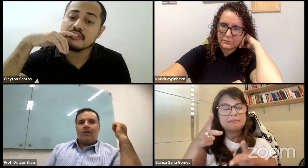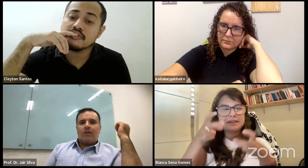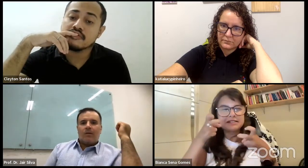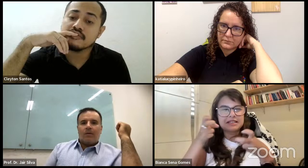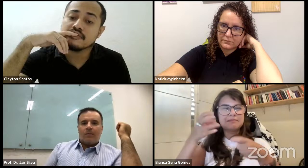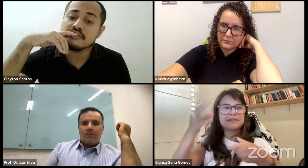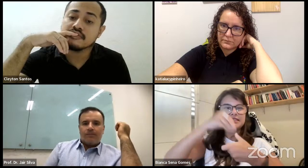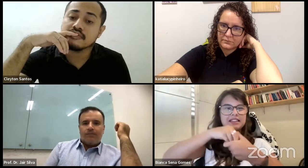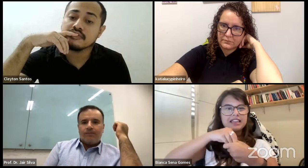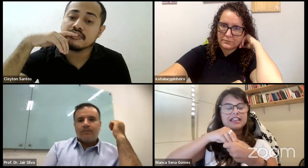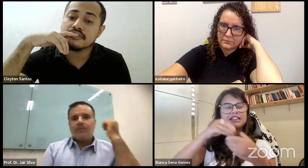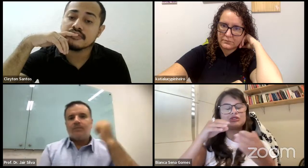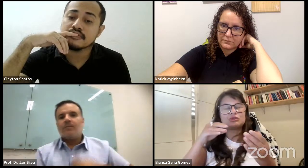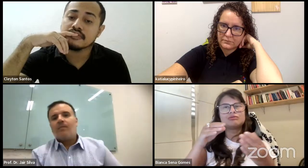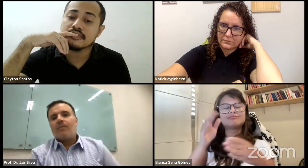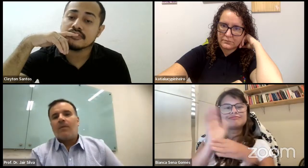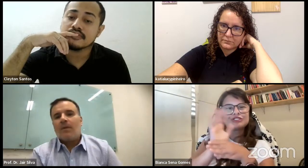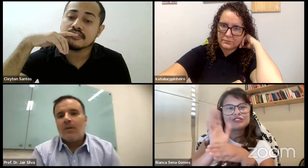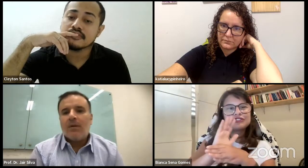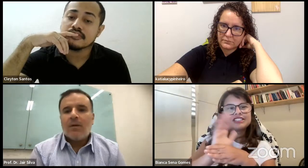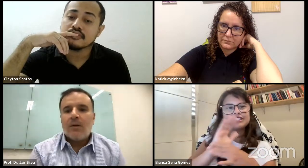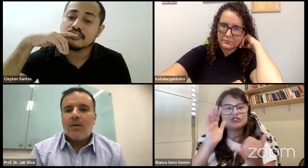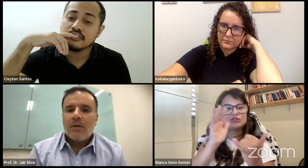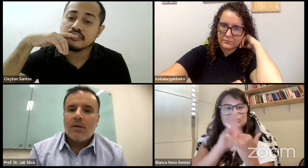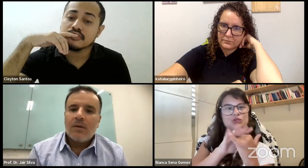Como, por exemplo, eu também.